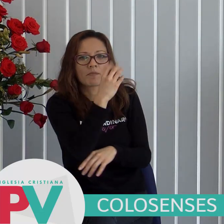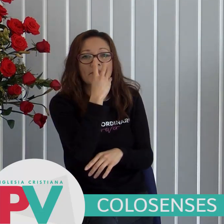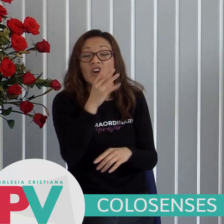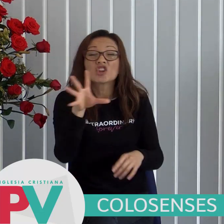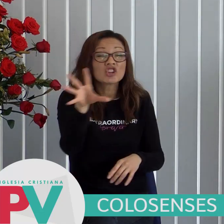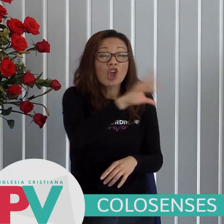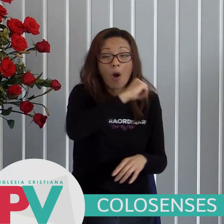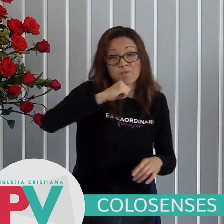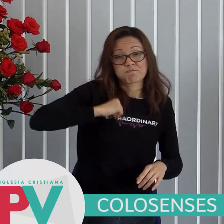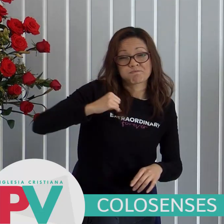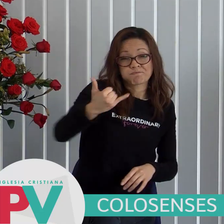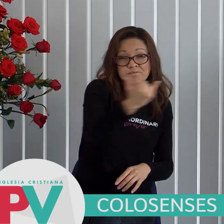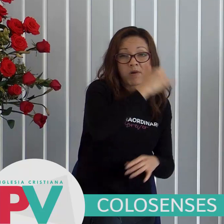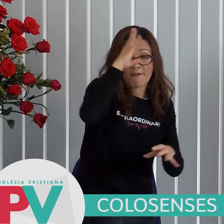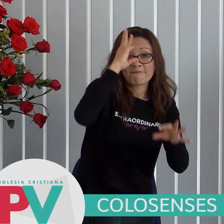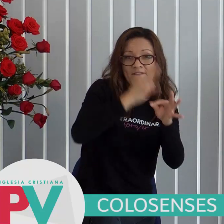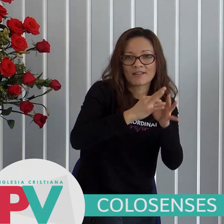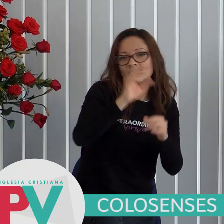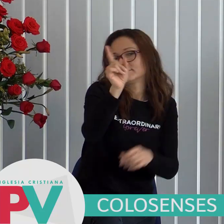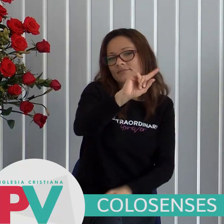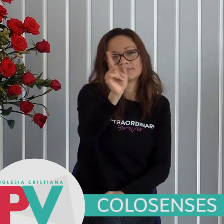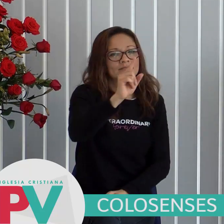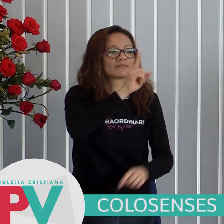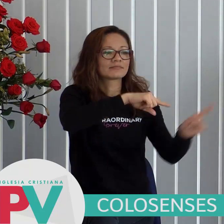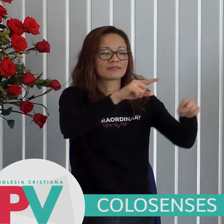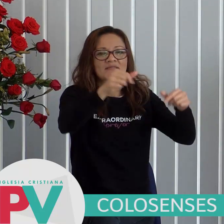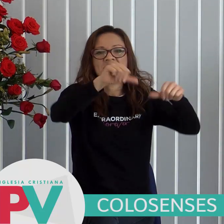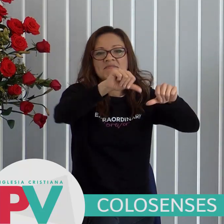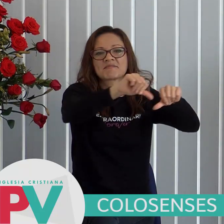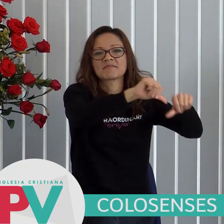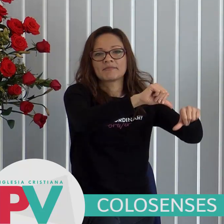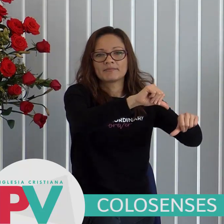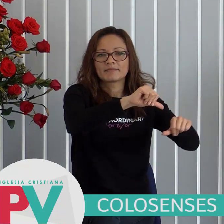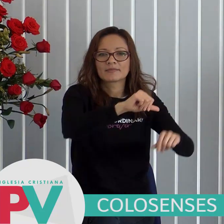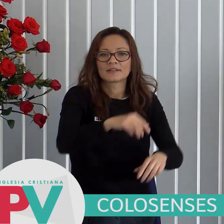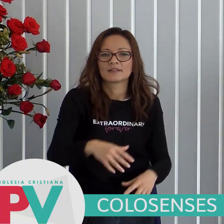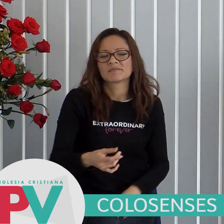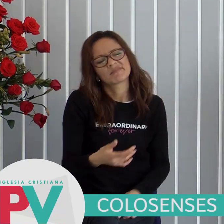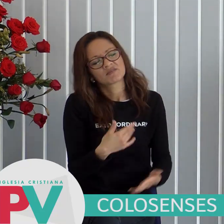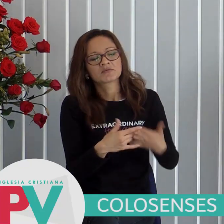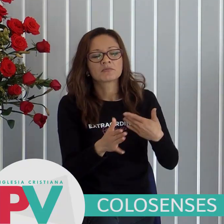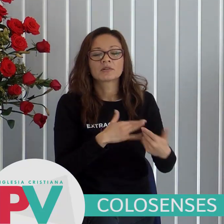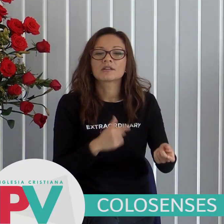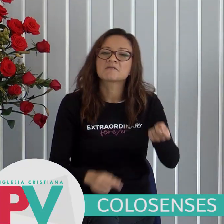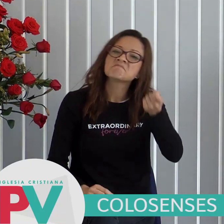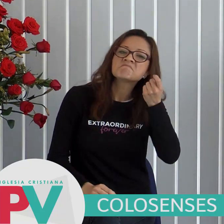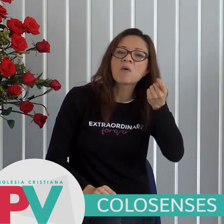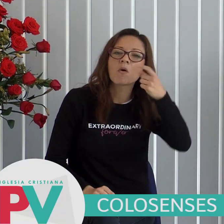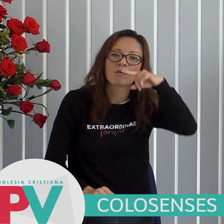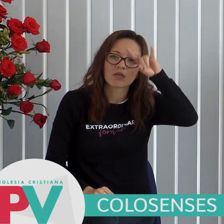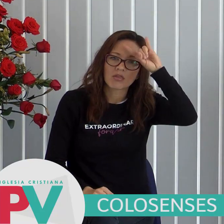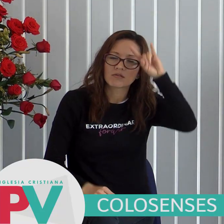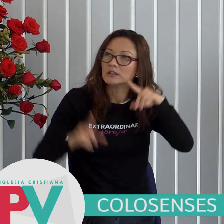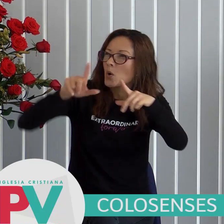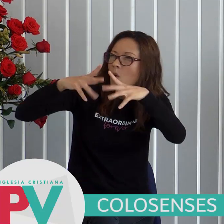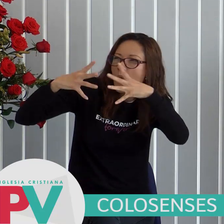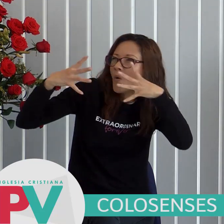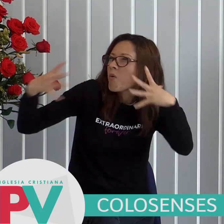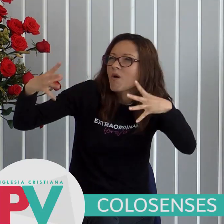la fe. Pero ¿sabe qué? Eso es poco diablo para tan grande